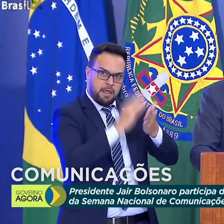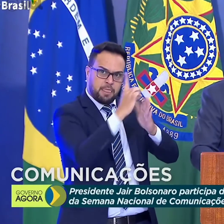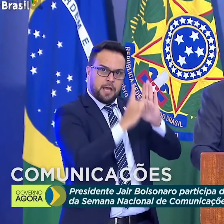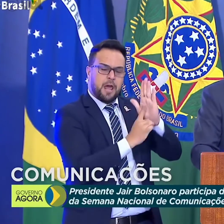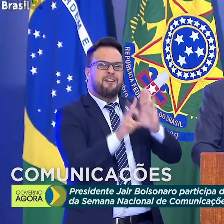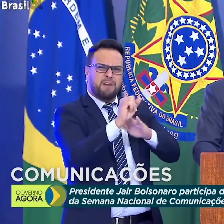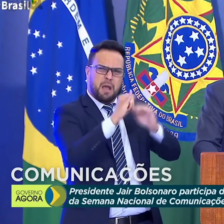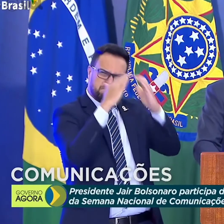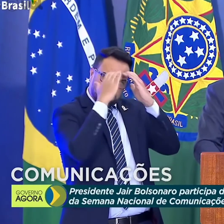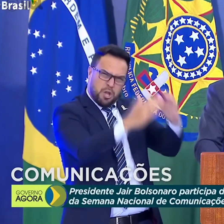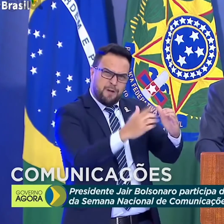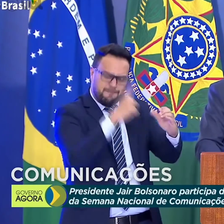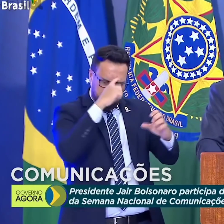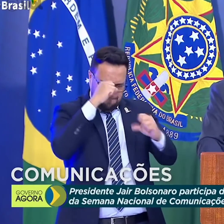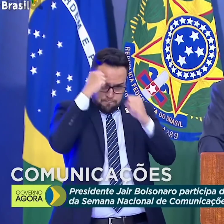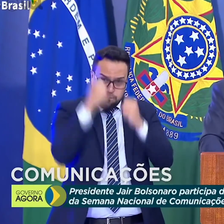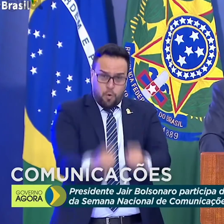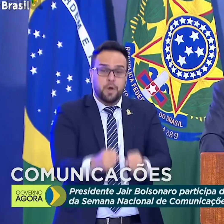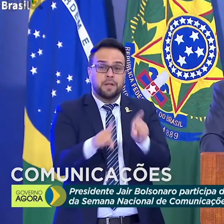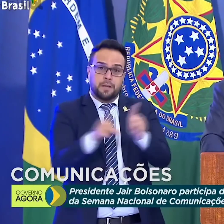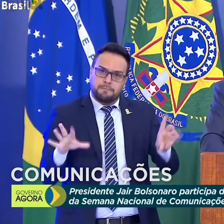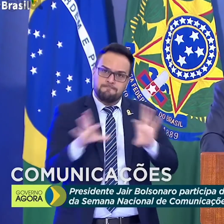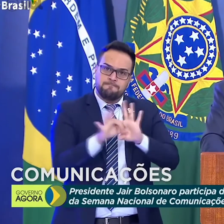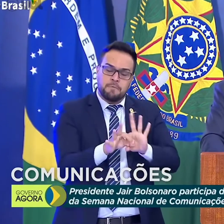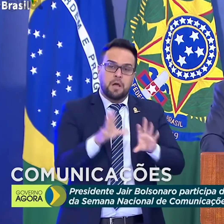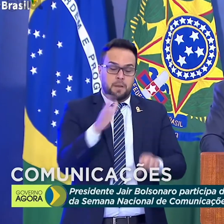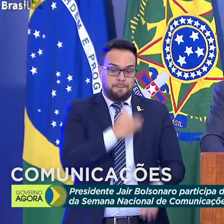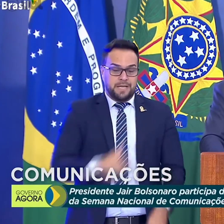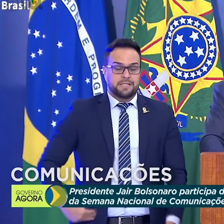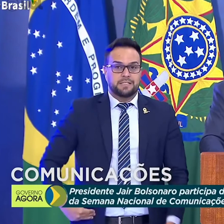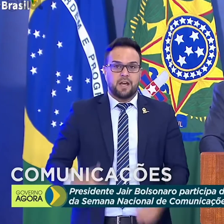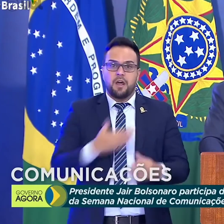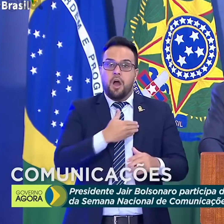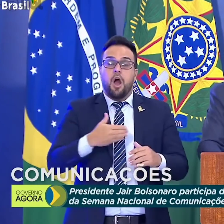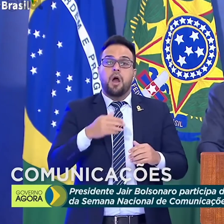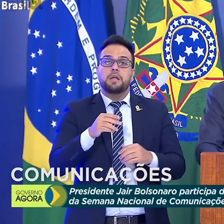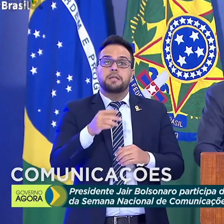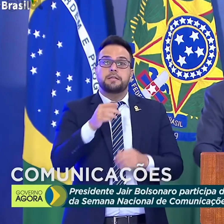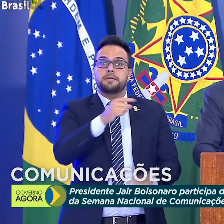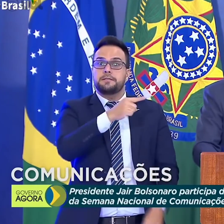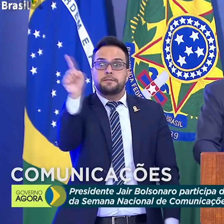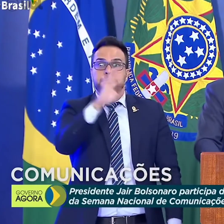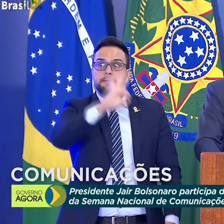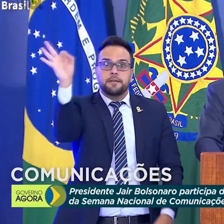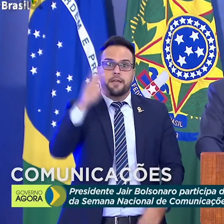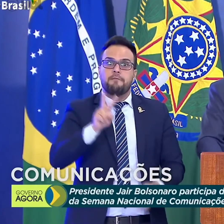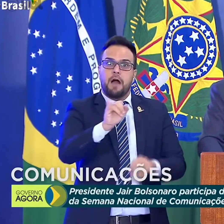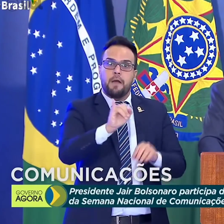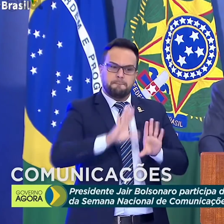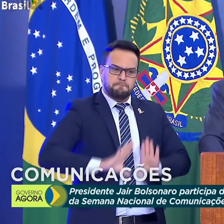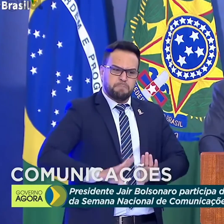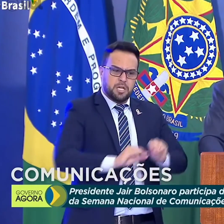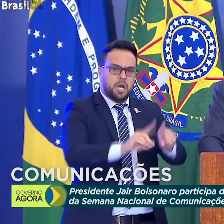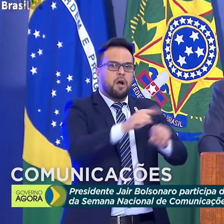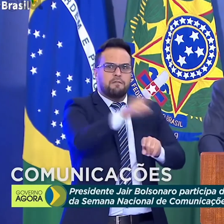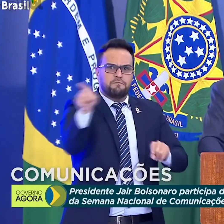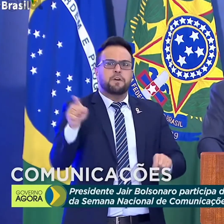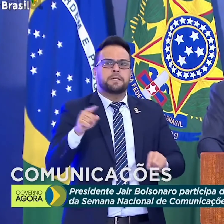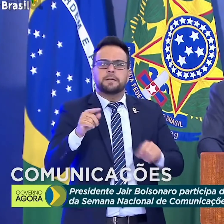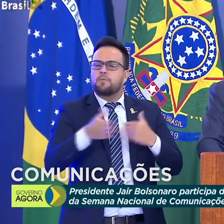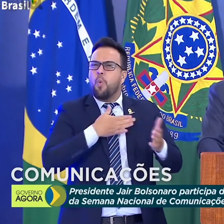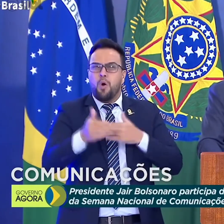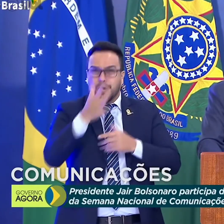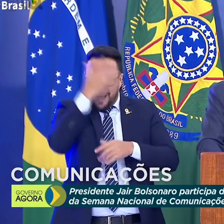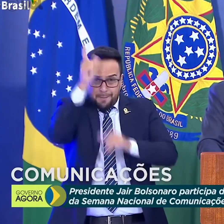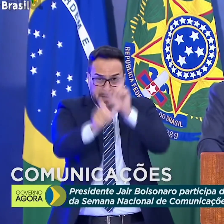Com todas as forças que todos os meus ministros têm. E não será contestado esse decreto. Não ousem contestar, quem quer que